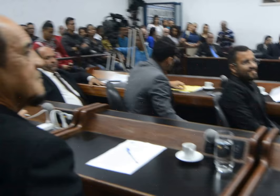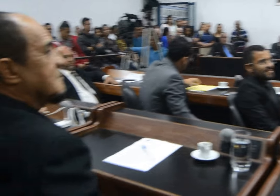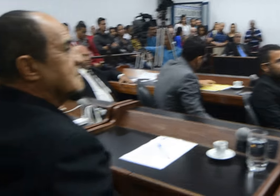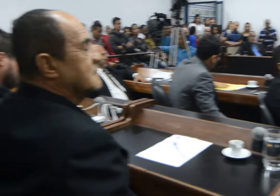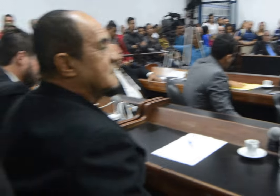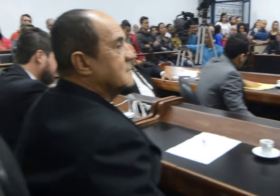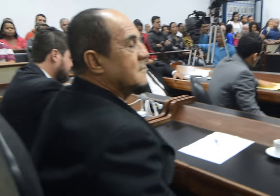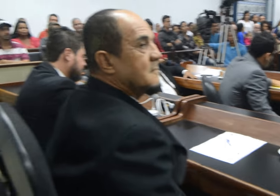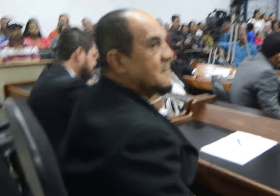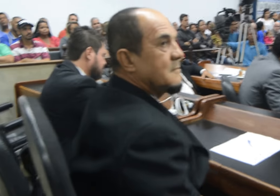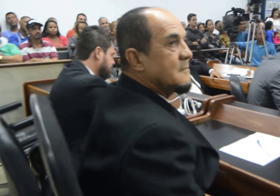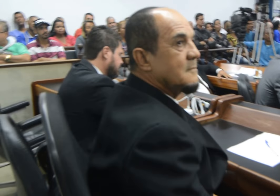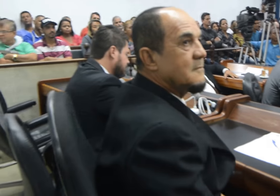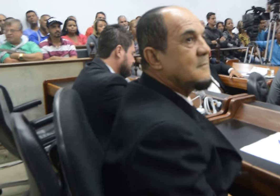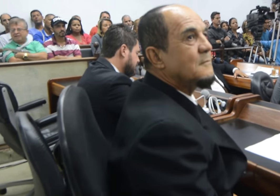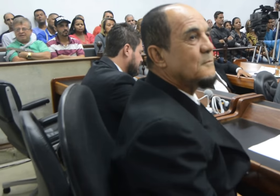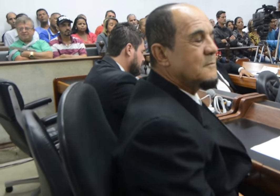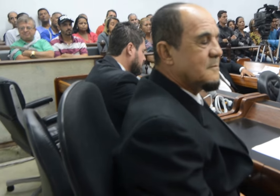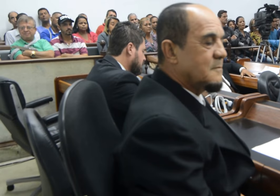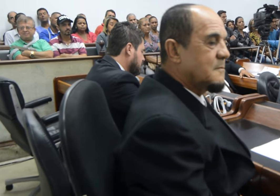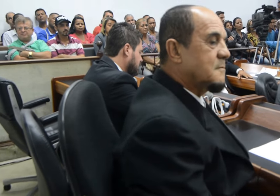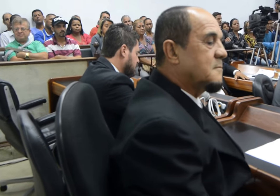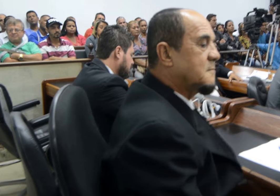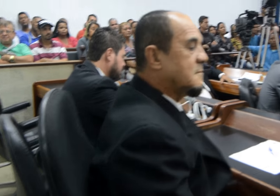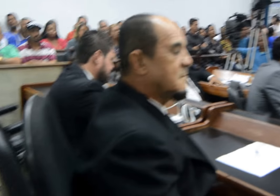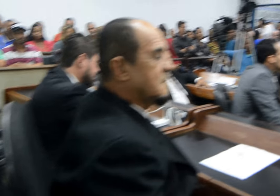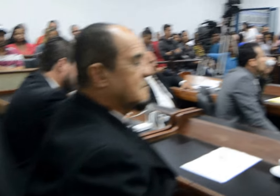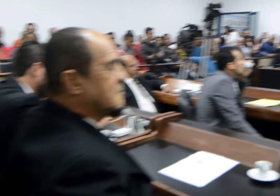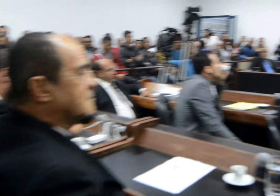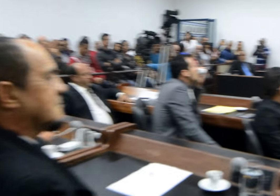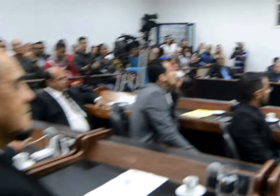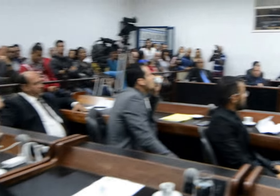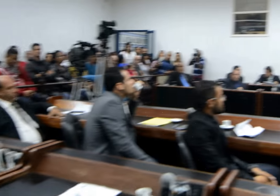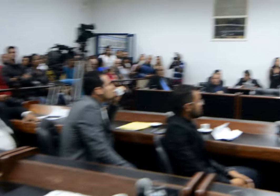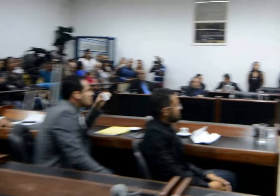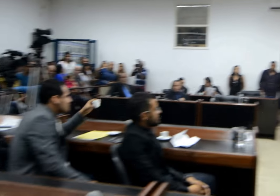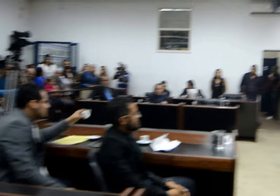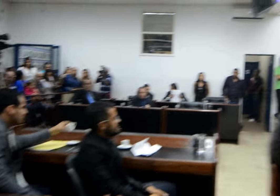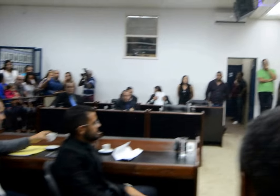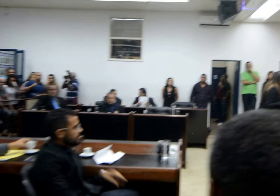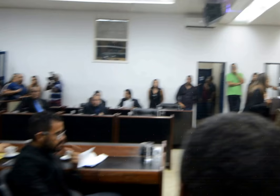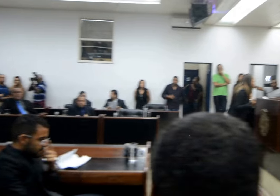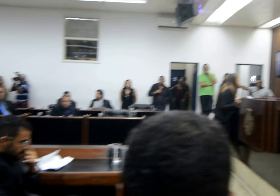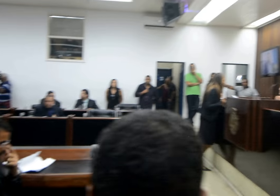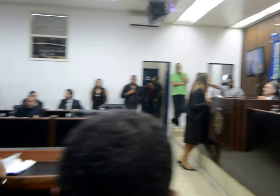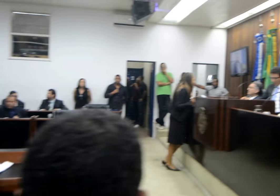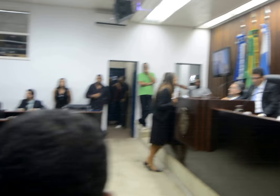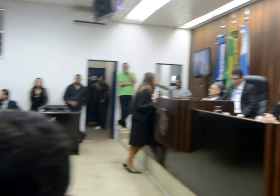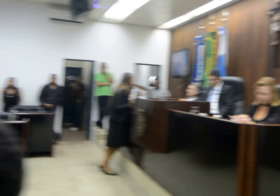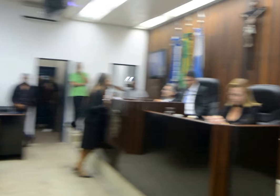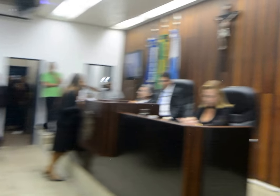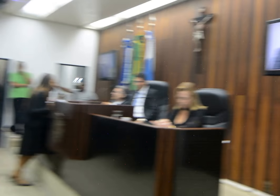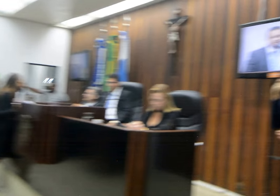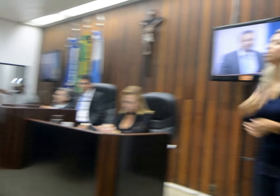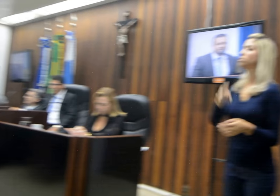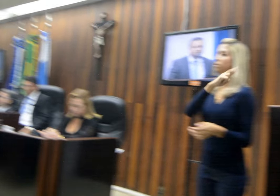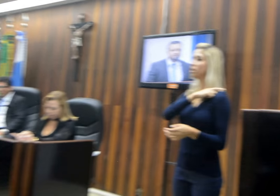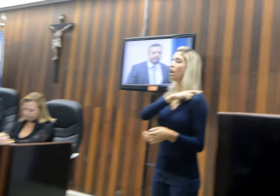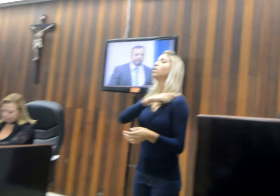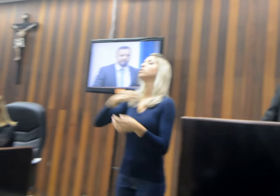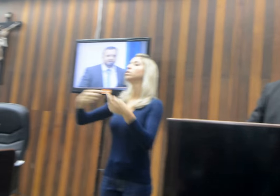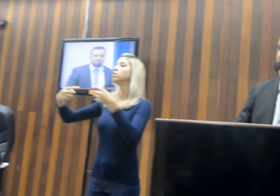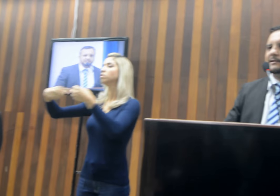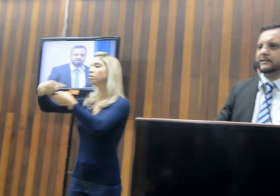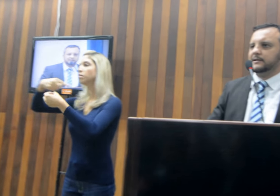acompanhar esse momento importante de mais uma vez termos uma liderança do bairro aqui presente, vejo